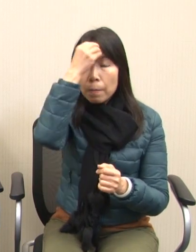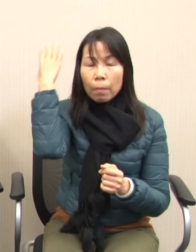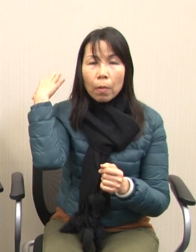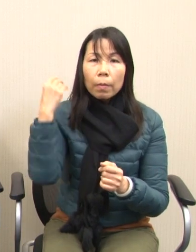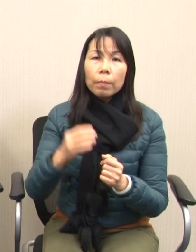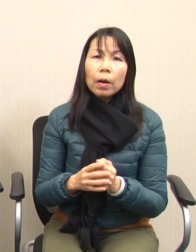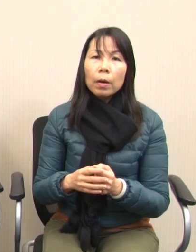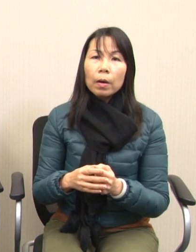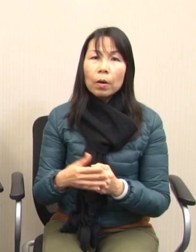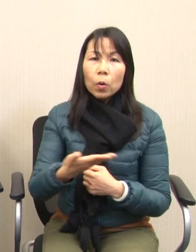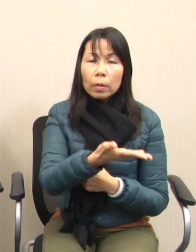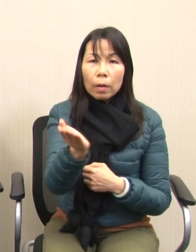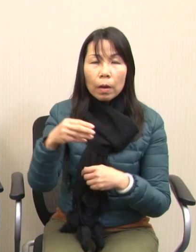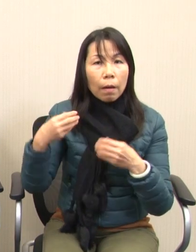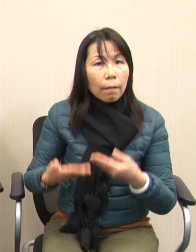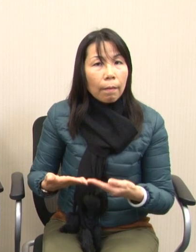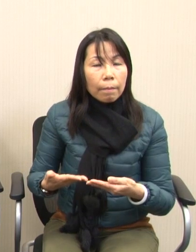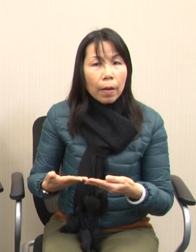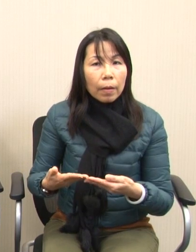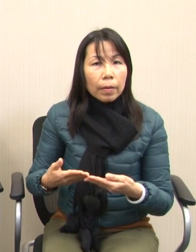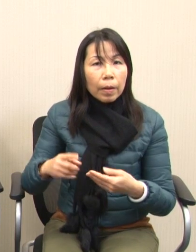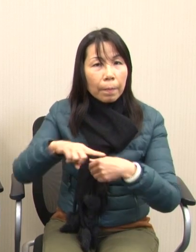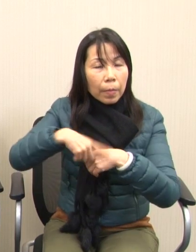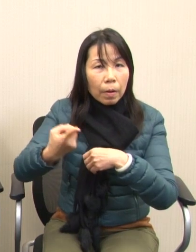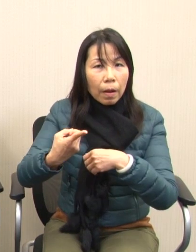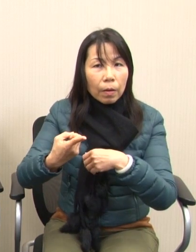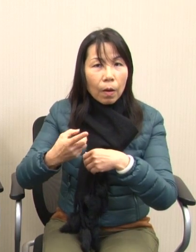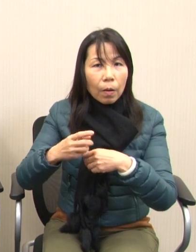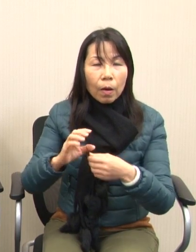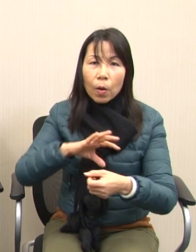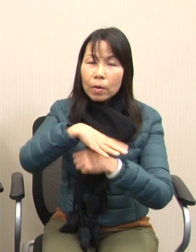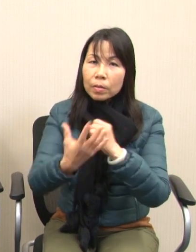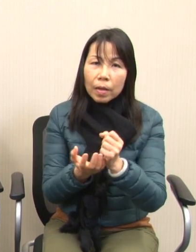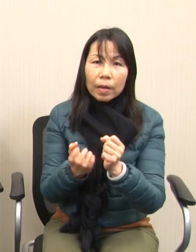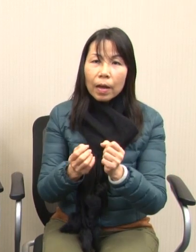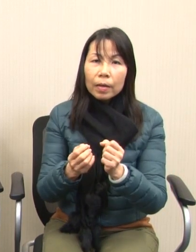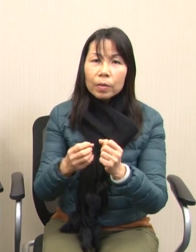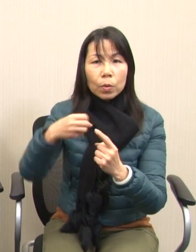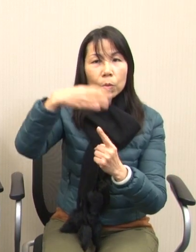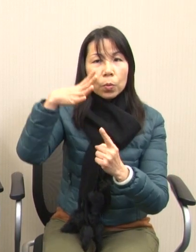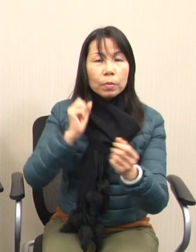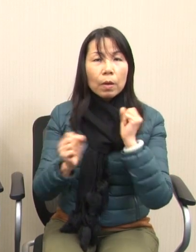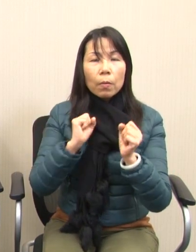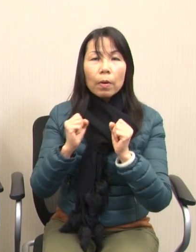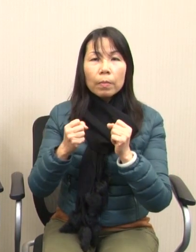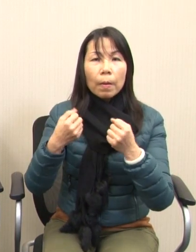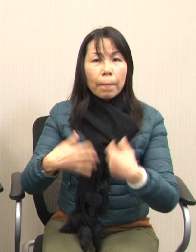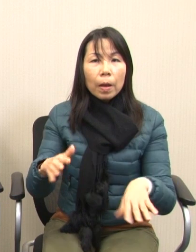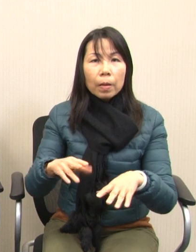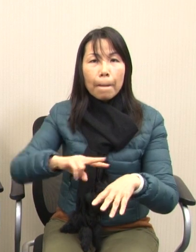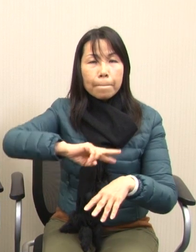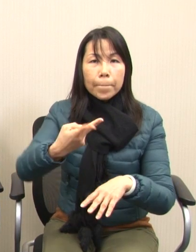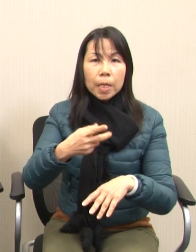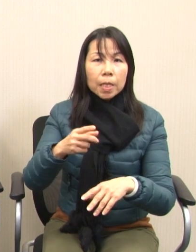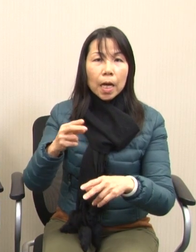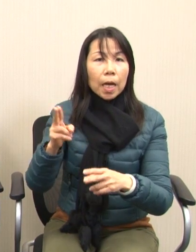們今天已是在另外一個世界，雨傘運動已經是一個歷史。